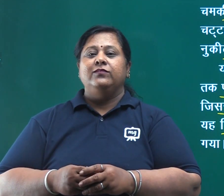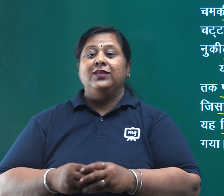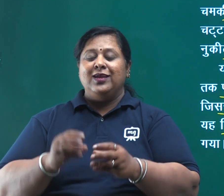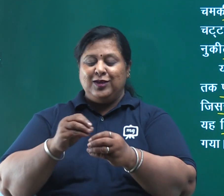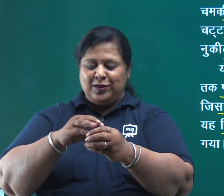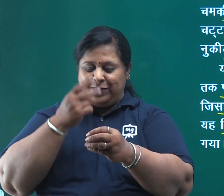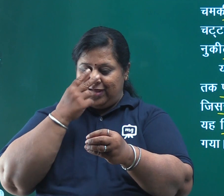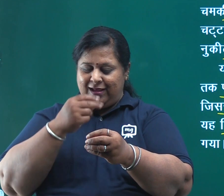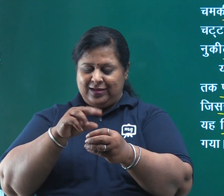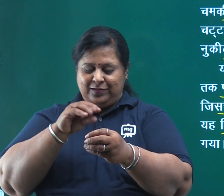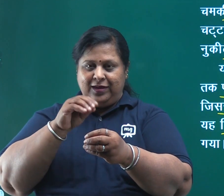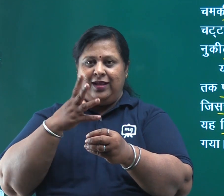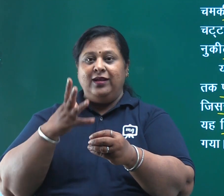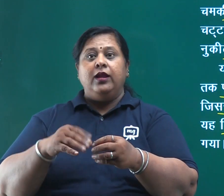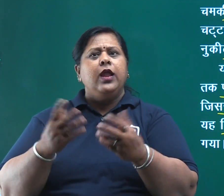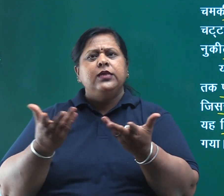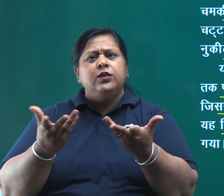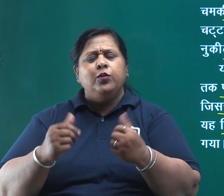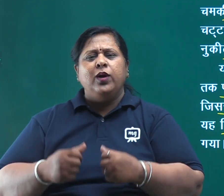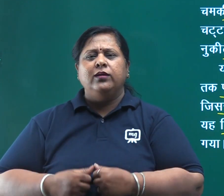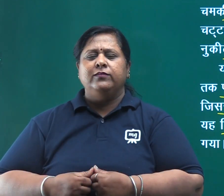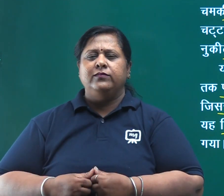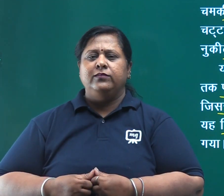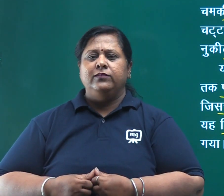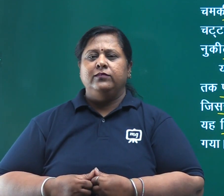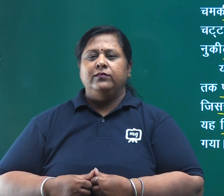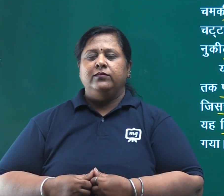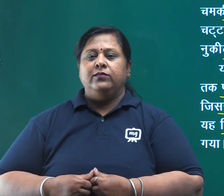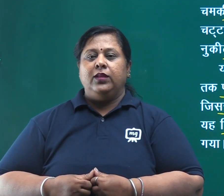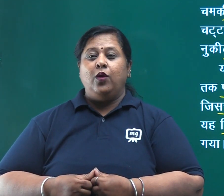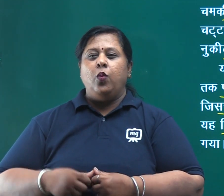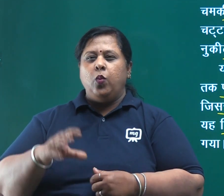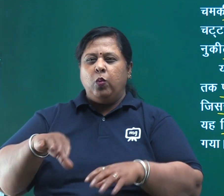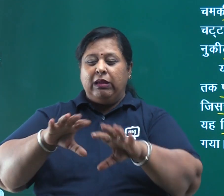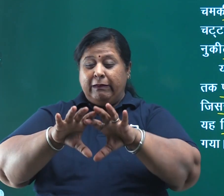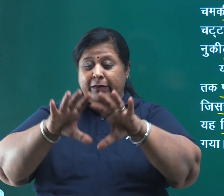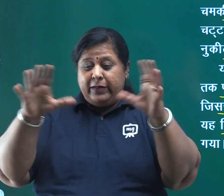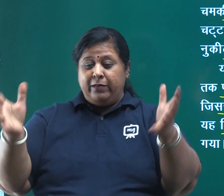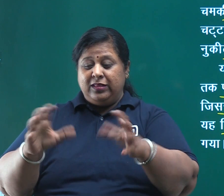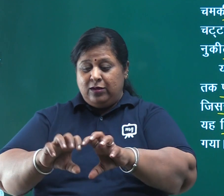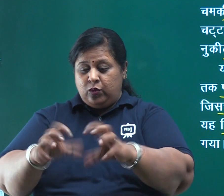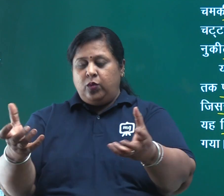या चमकीला कैसे हो गया। कोई चट्टान तोड़ने पर